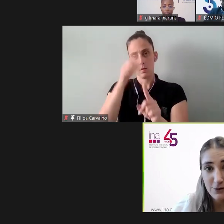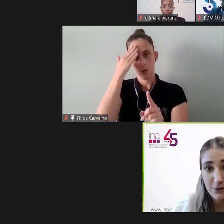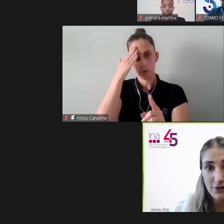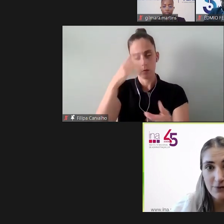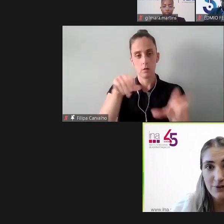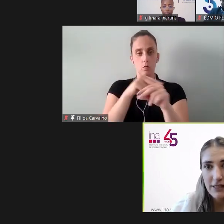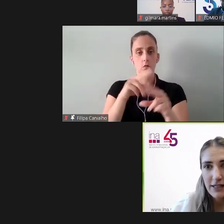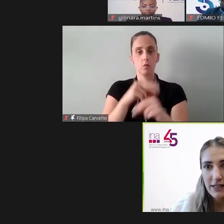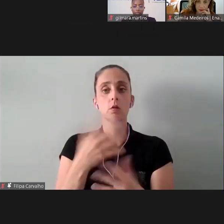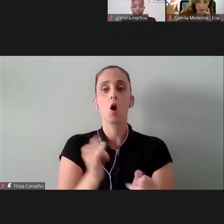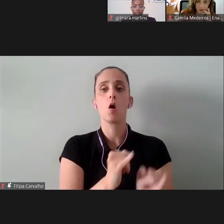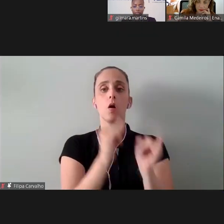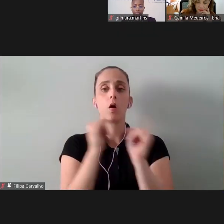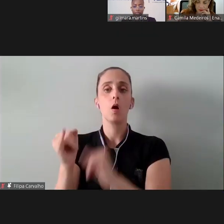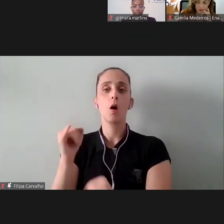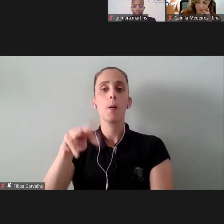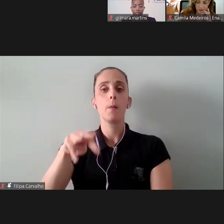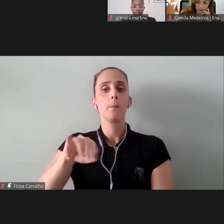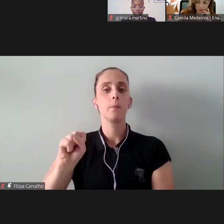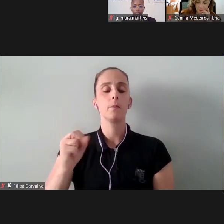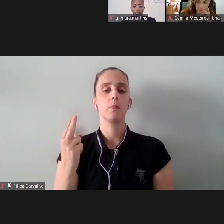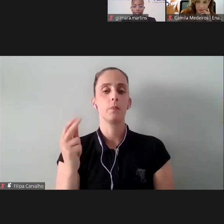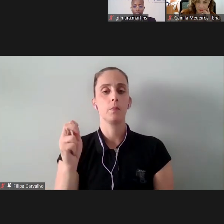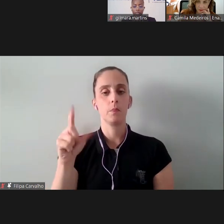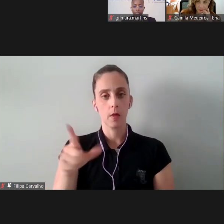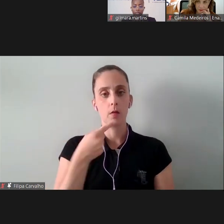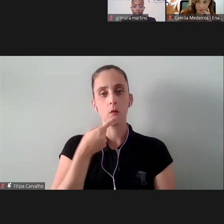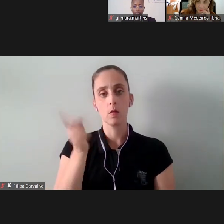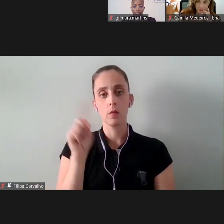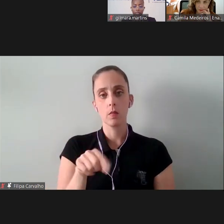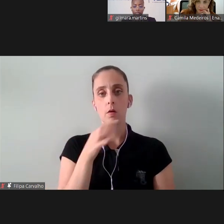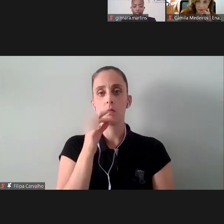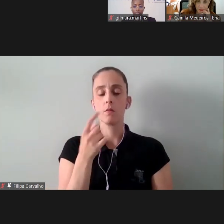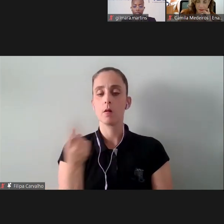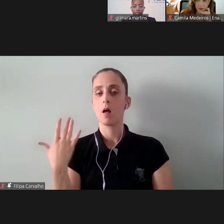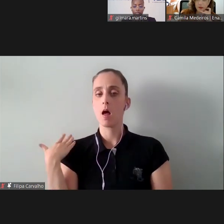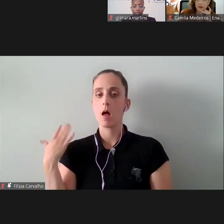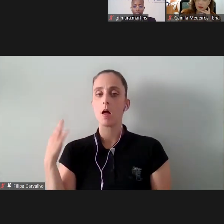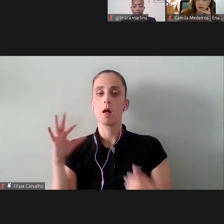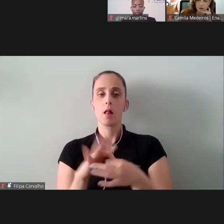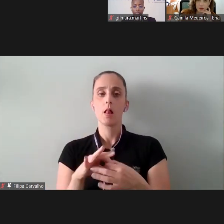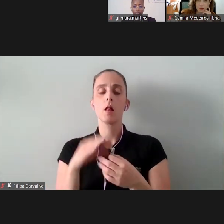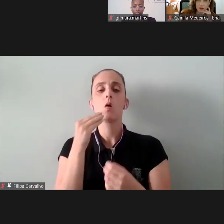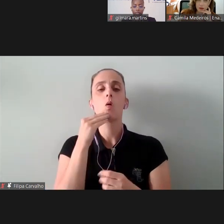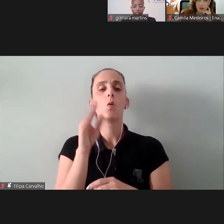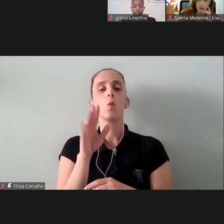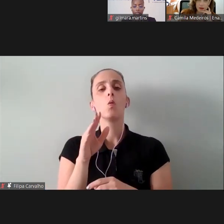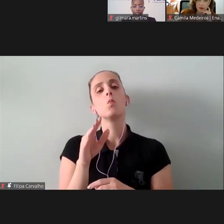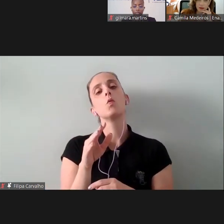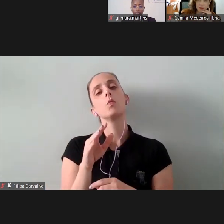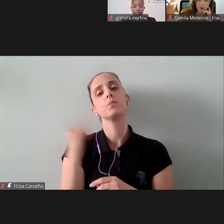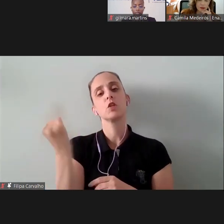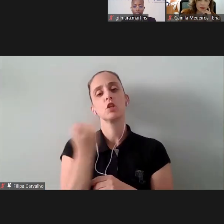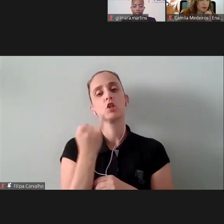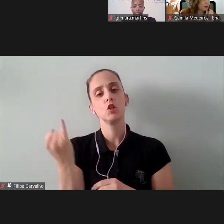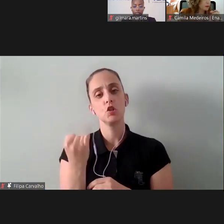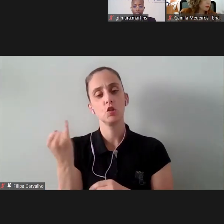Miguel Agrechão, que nos falou um bocadinho aqui do contexto também do Instituto Nacional de Administração, aqui de